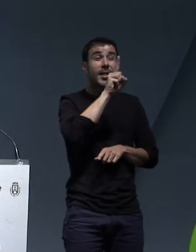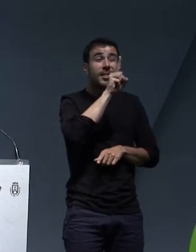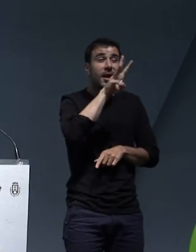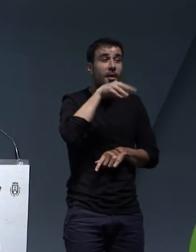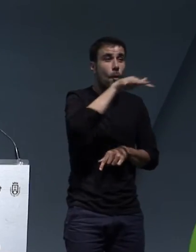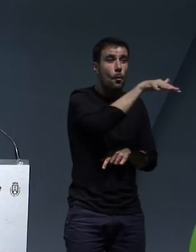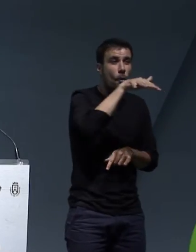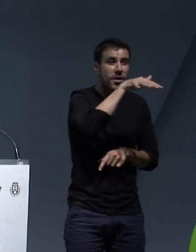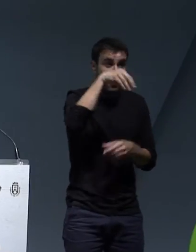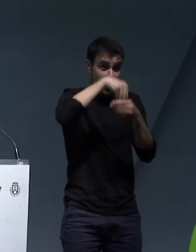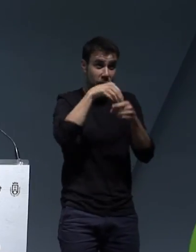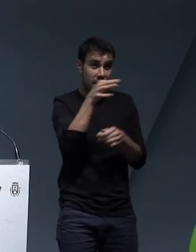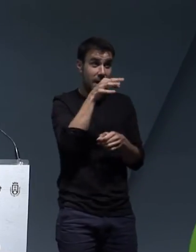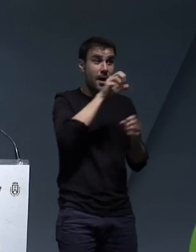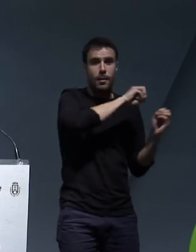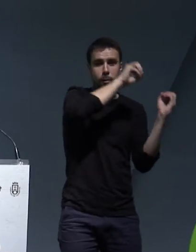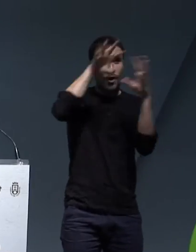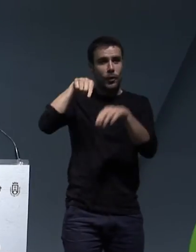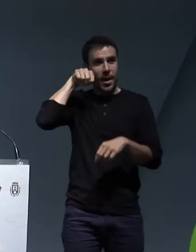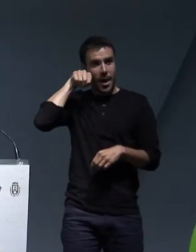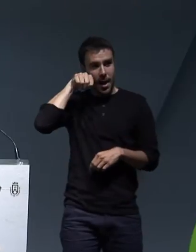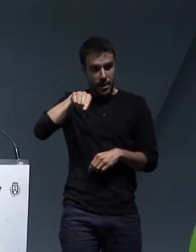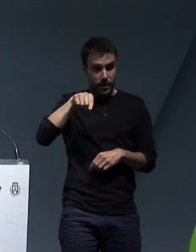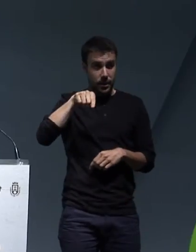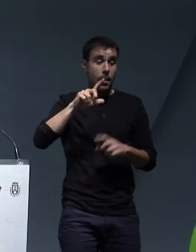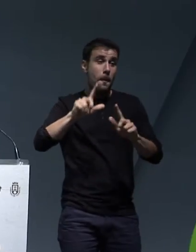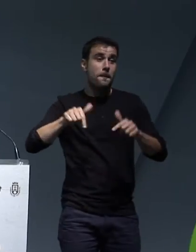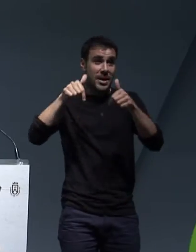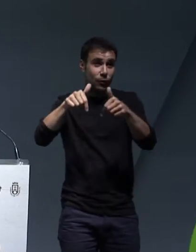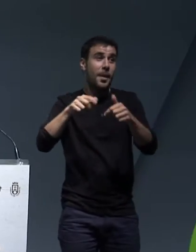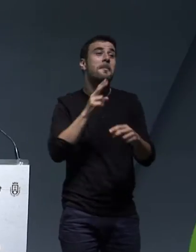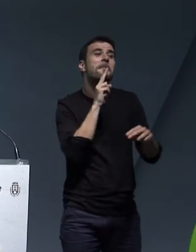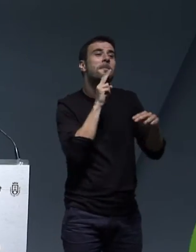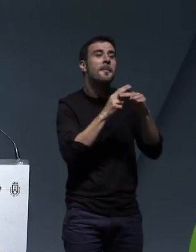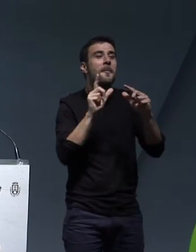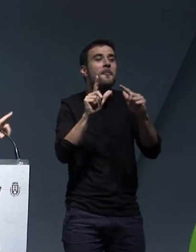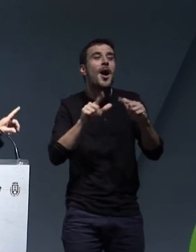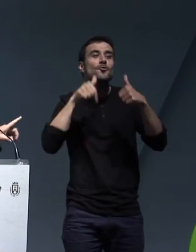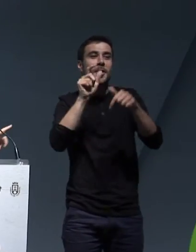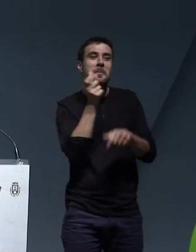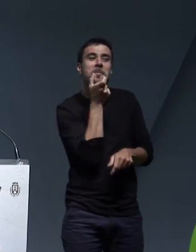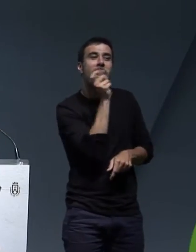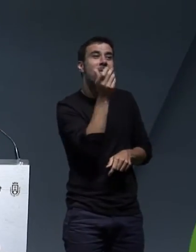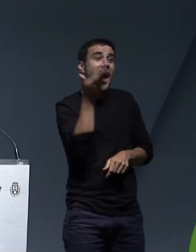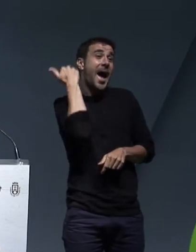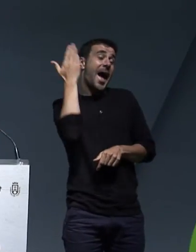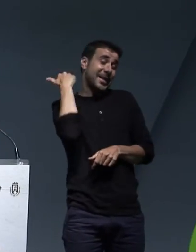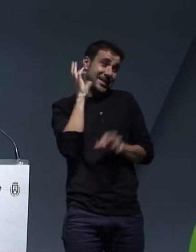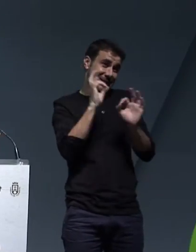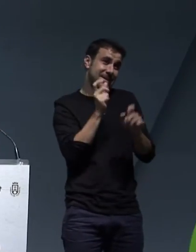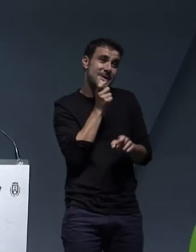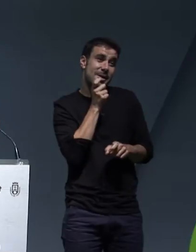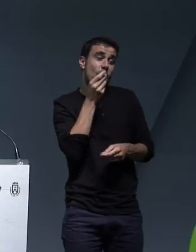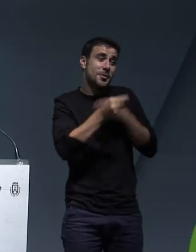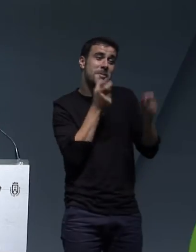isla depositaban sus basuras, terminología del momento, la estoy usando porque terminología de